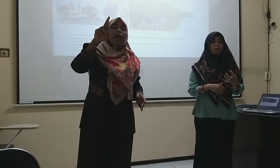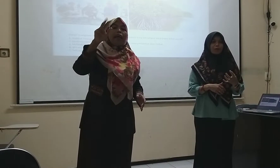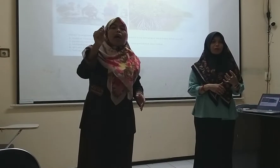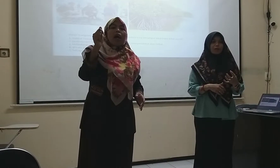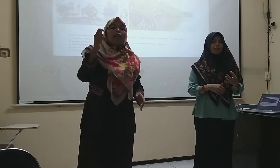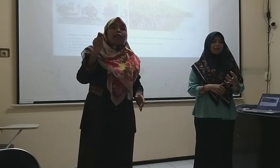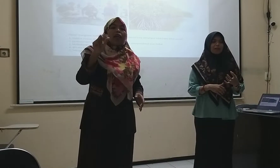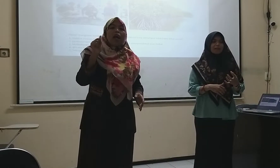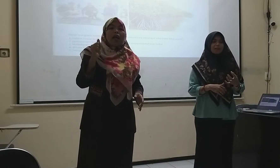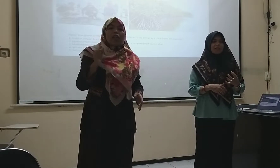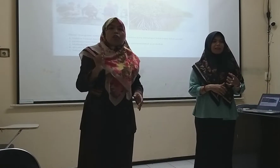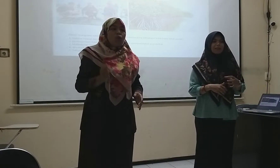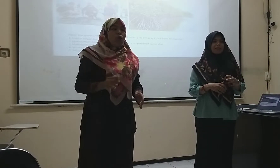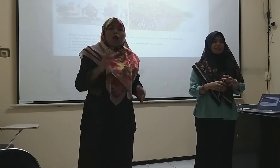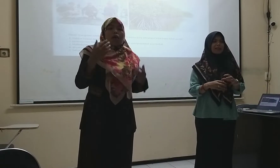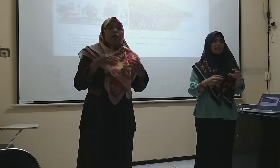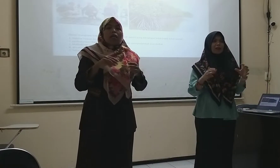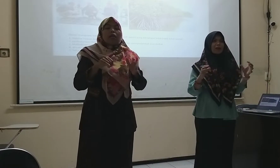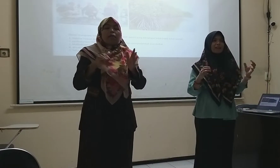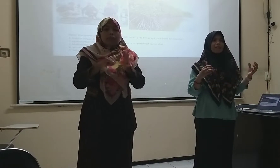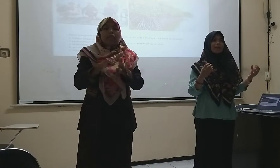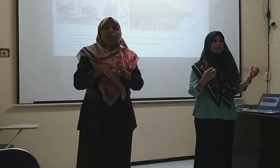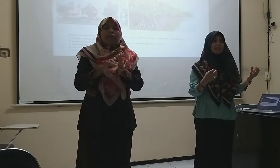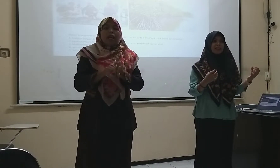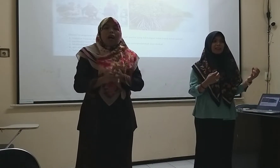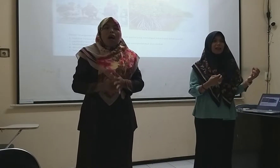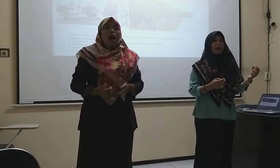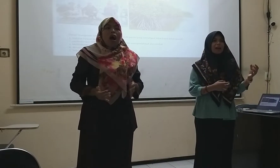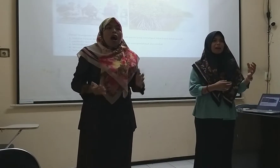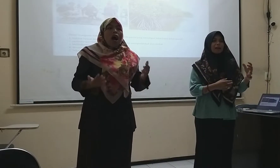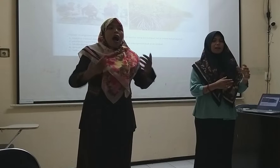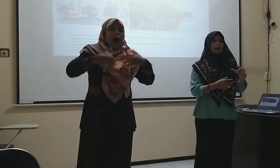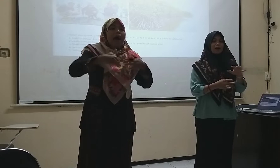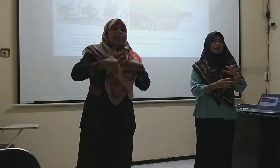lumpur. Nah, biasanya kalau ada banjir,